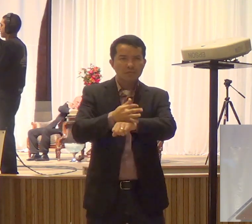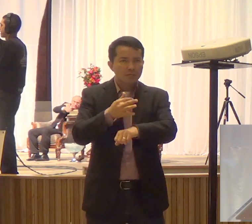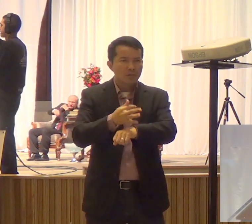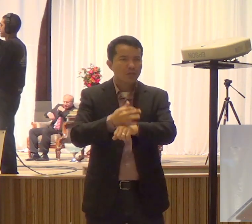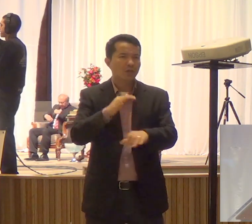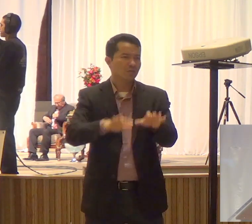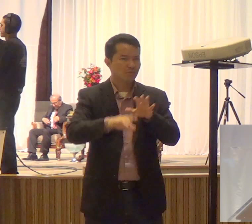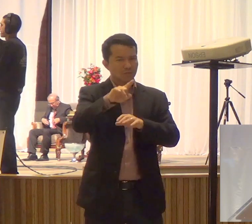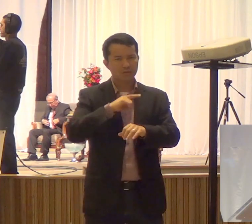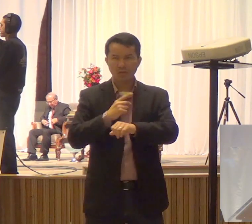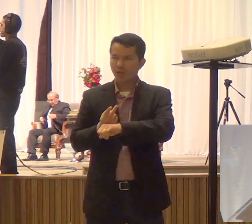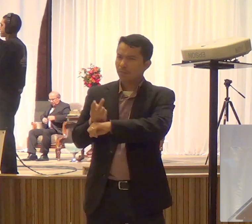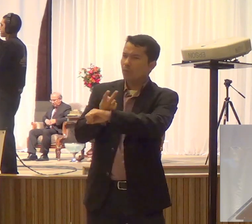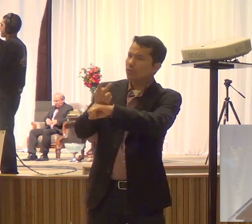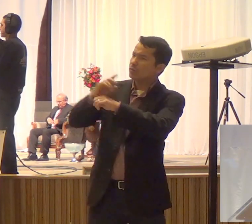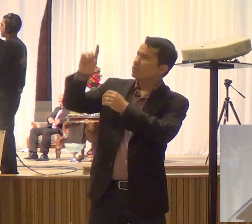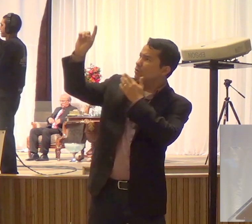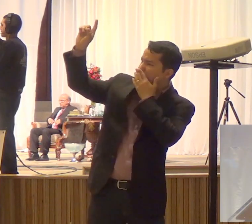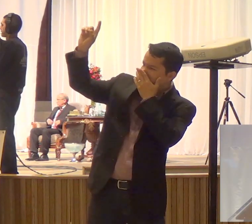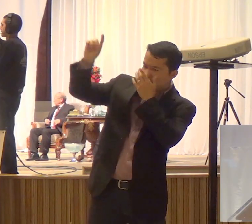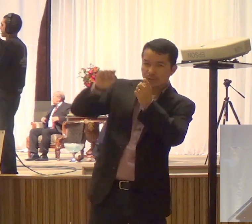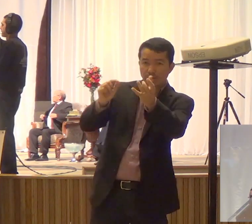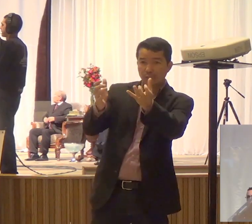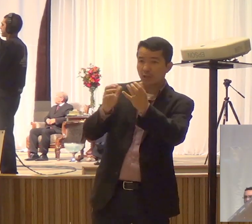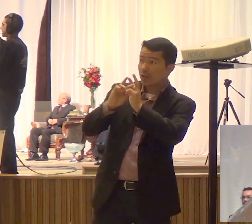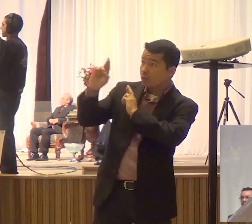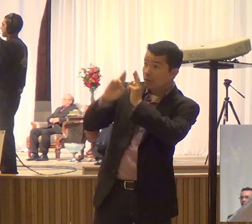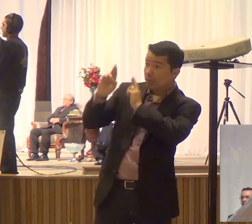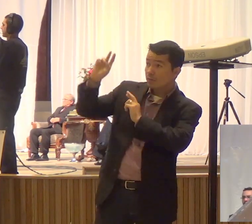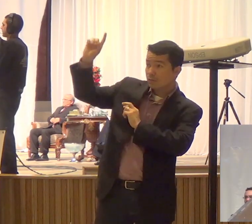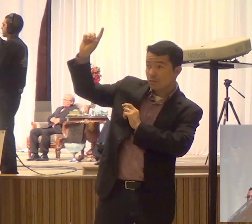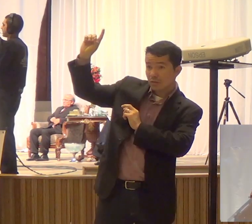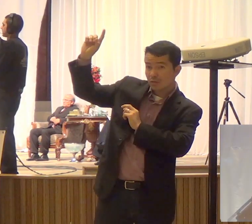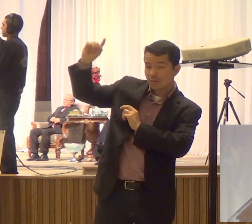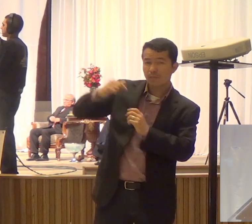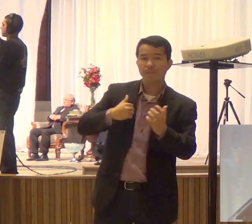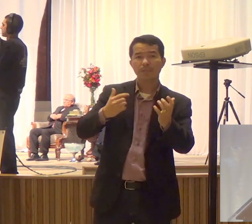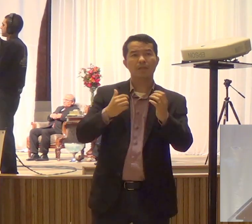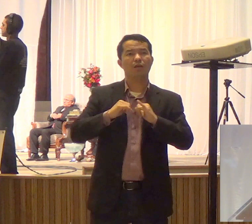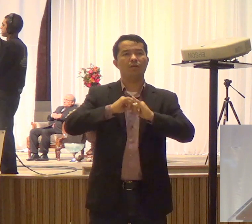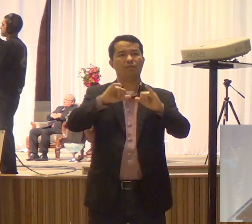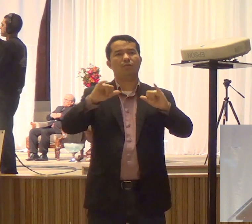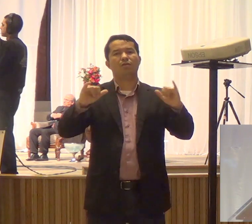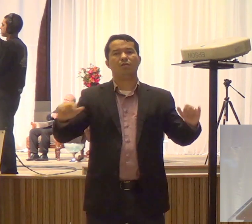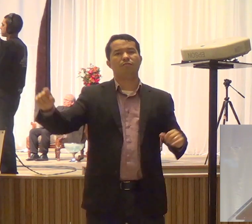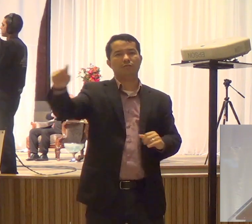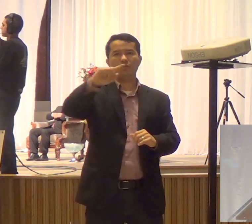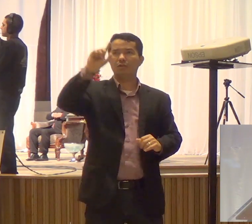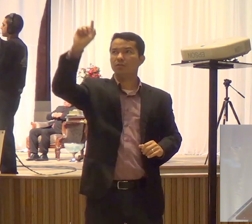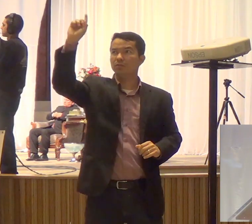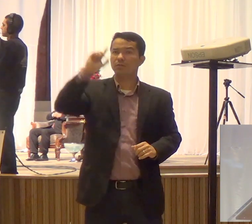está buscando a Deus, até está querendo um relacionamento com Ele. Quero te dizer, você é amado